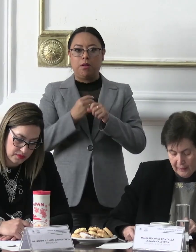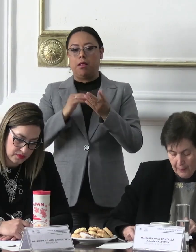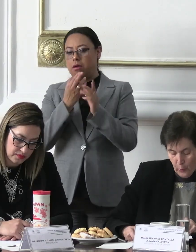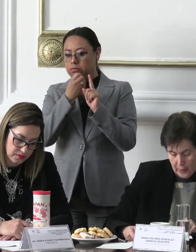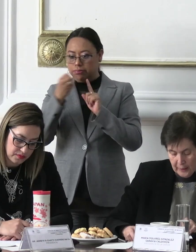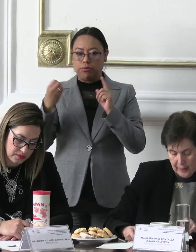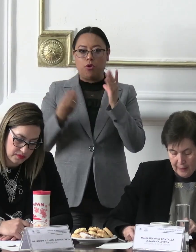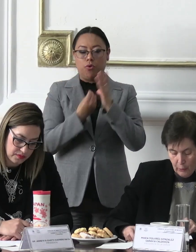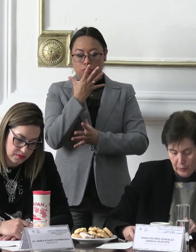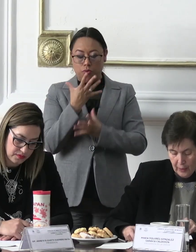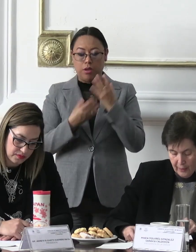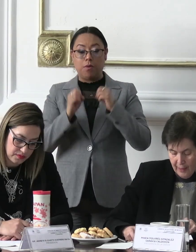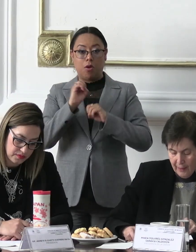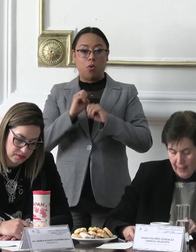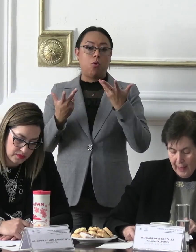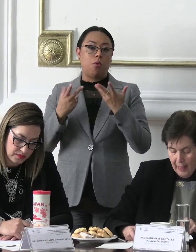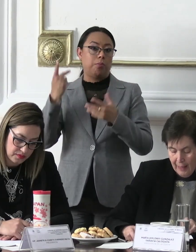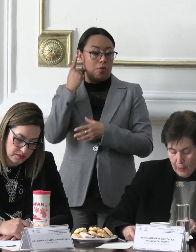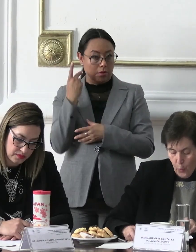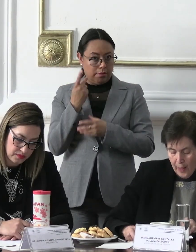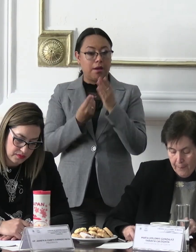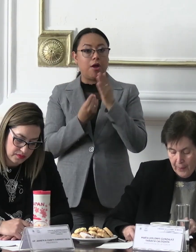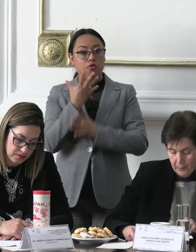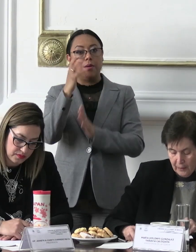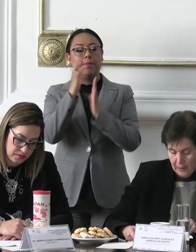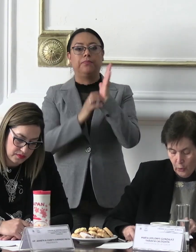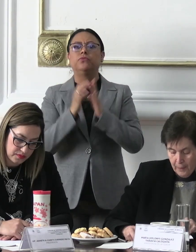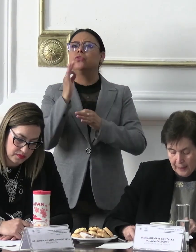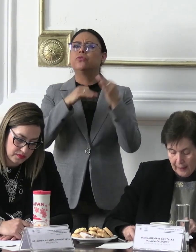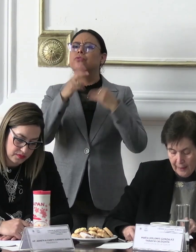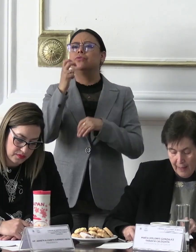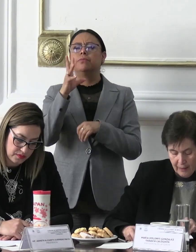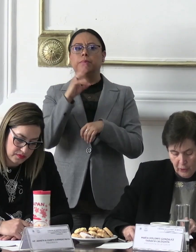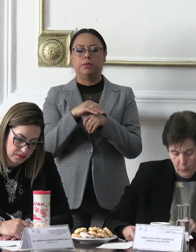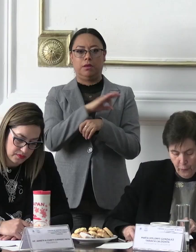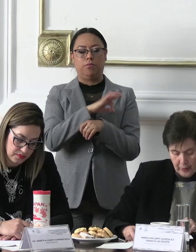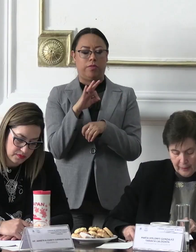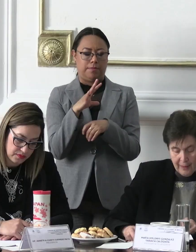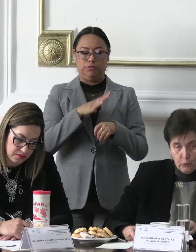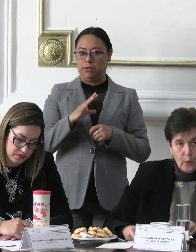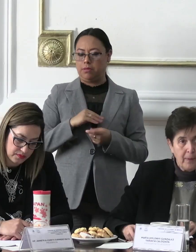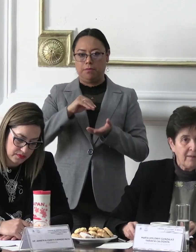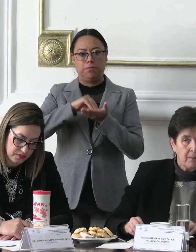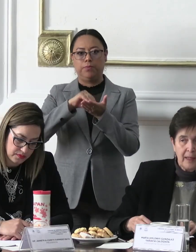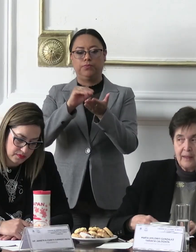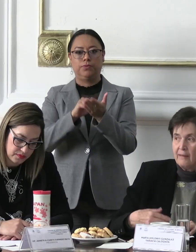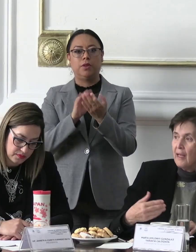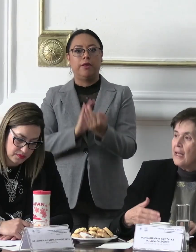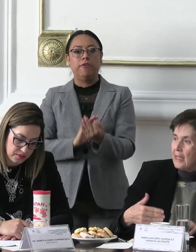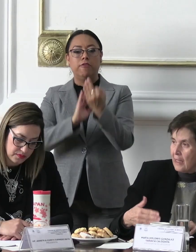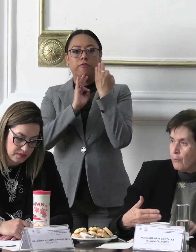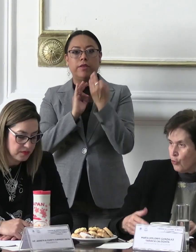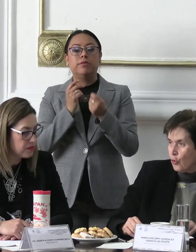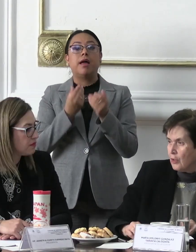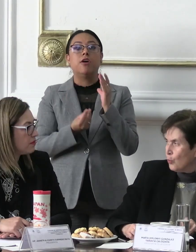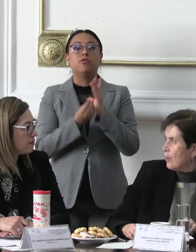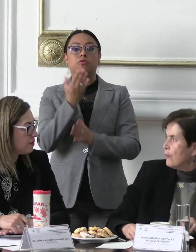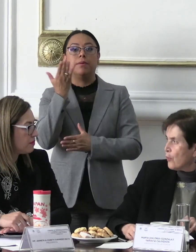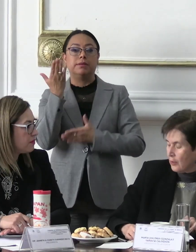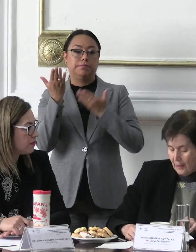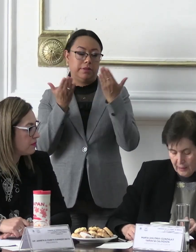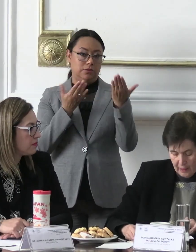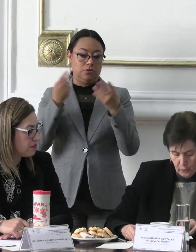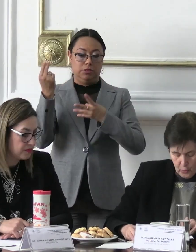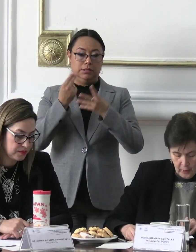una estricta política de austeridad, la cual ha permitido mantener el ritmo frente a las nuevas demandas y que hemos